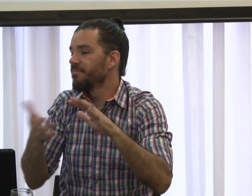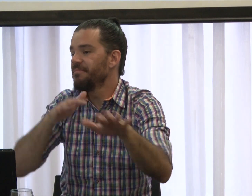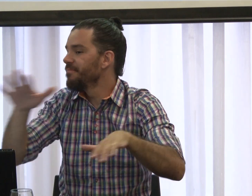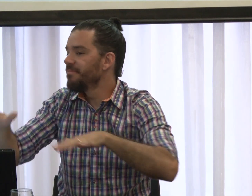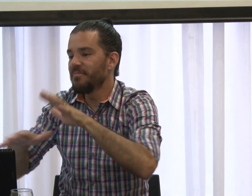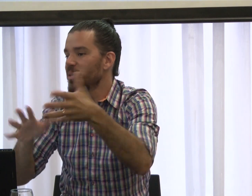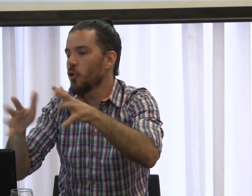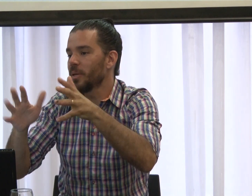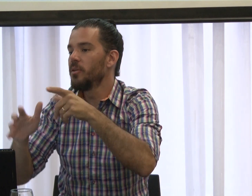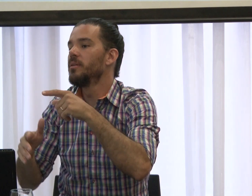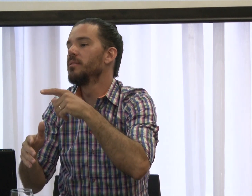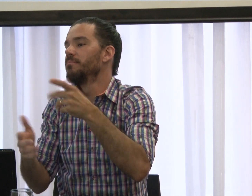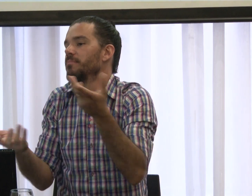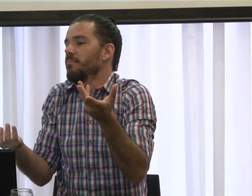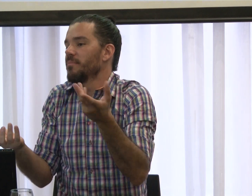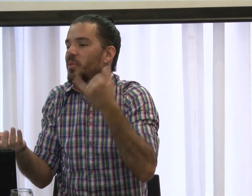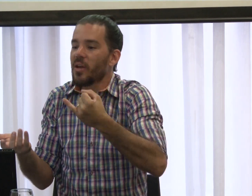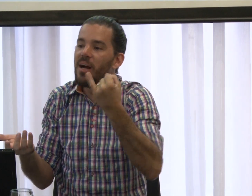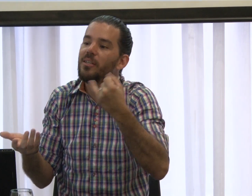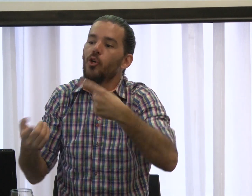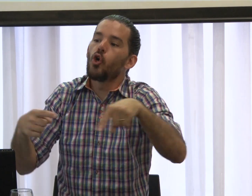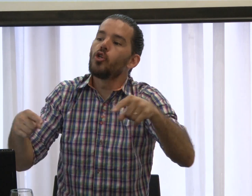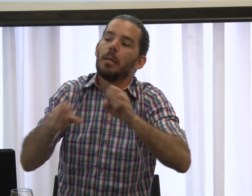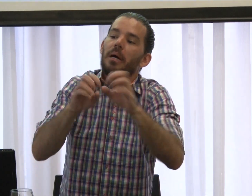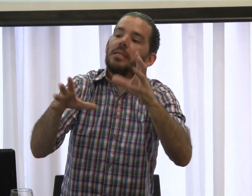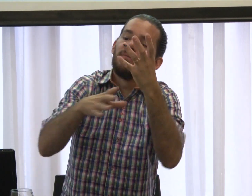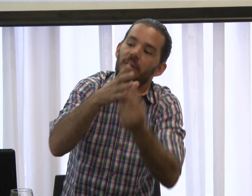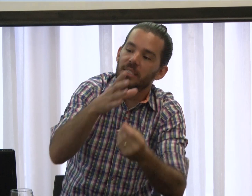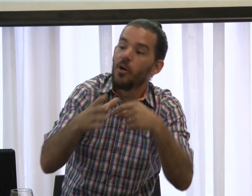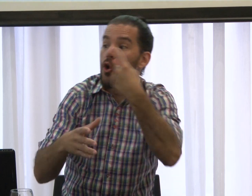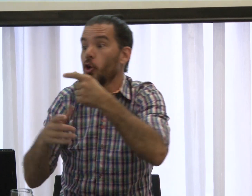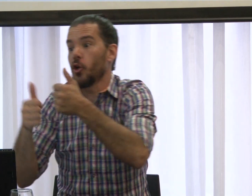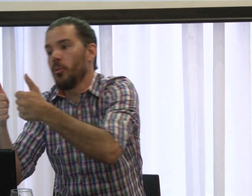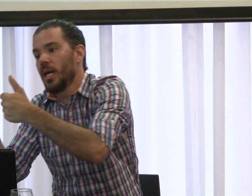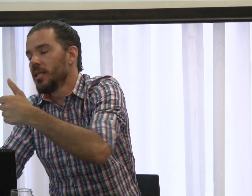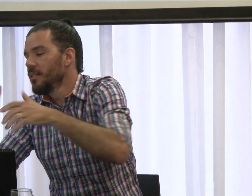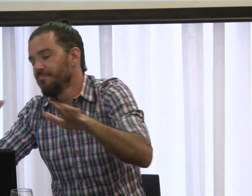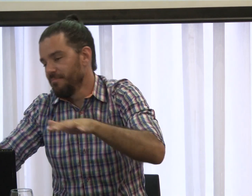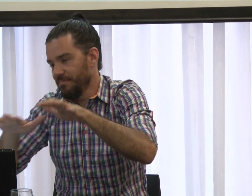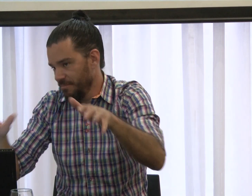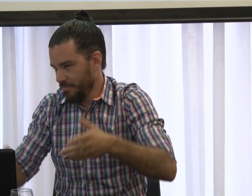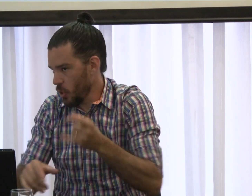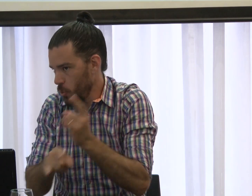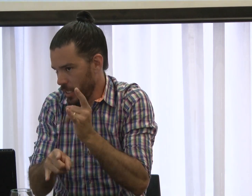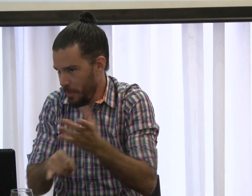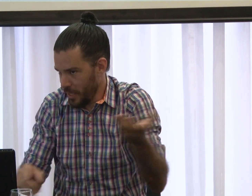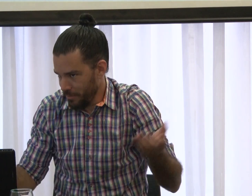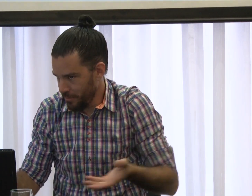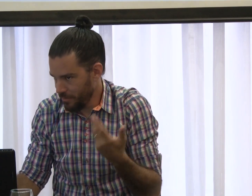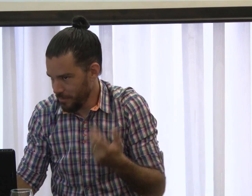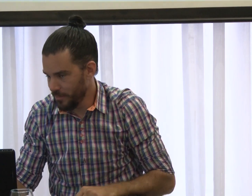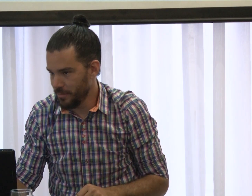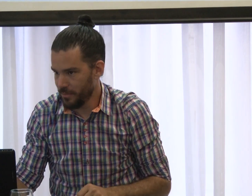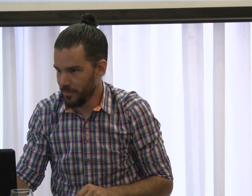pero bueno, no sabemos por qué el funcionamiento no es constantemente bueno. A algunos les funciona muy bien y a otros más o menos,